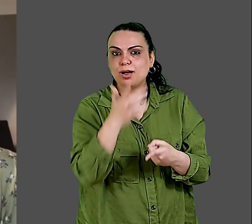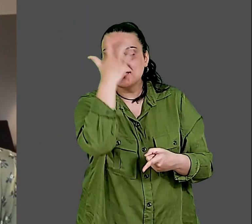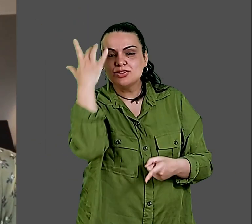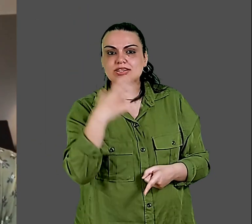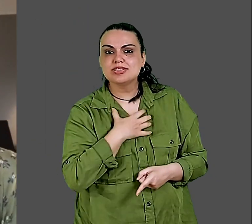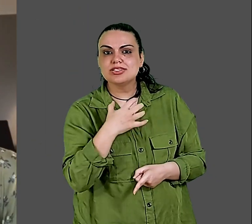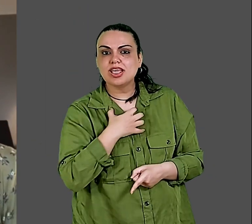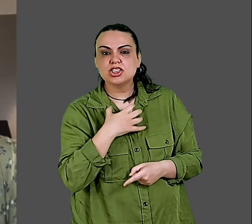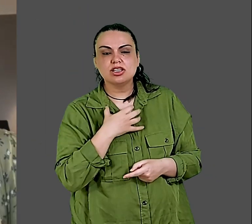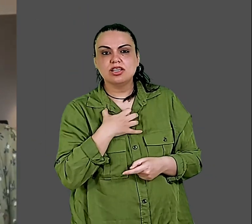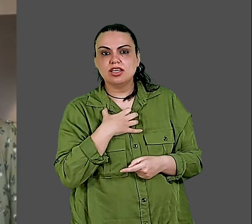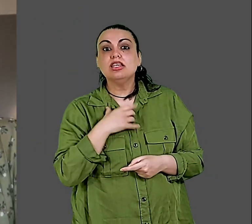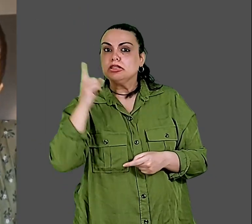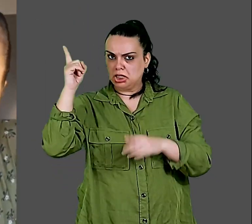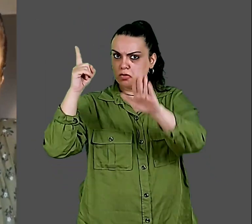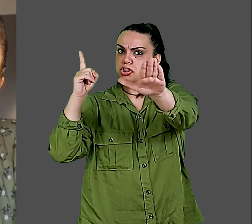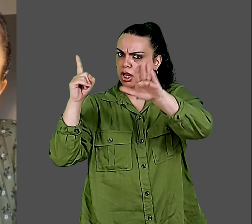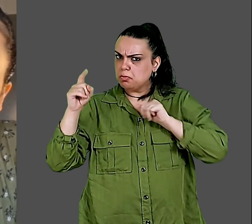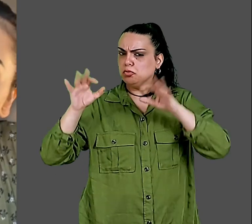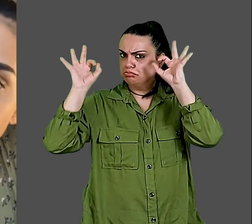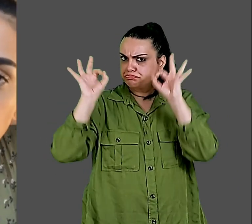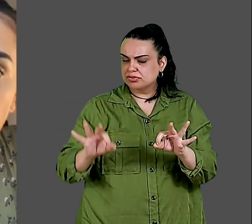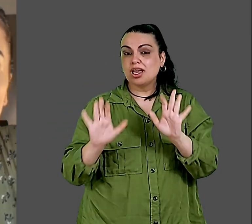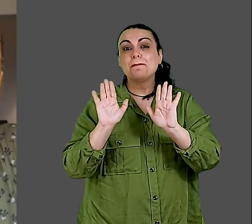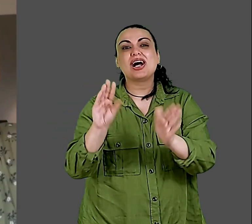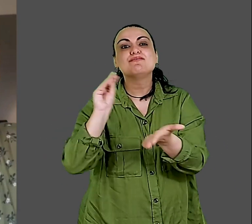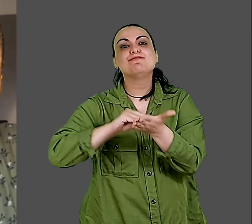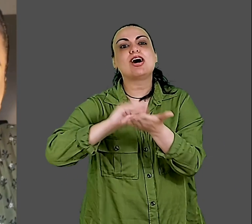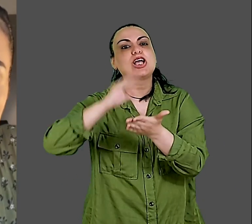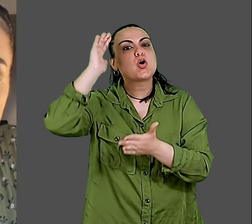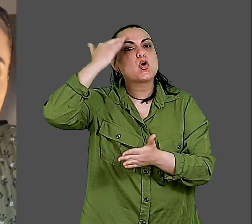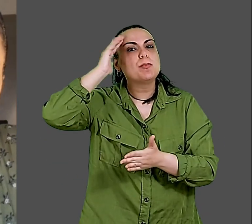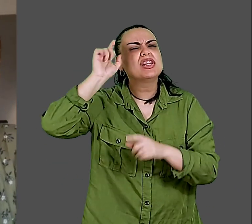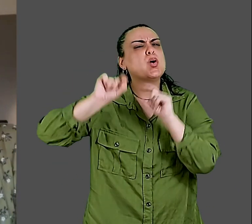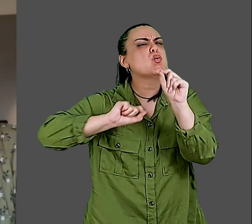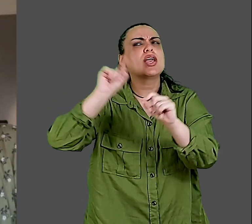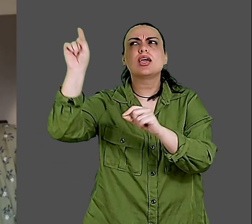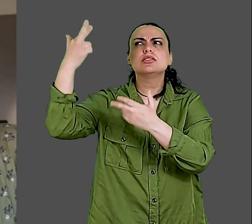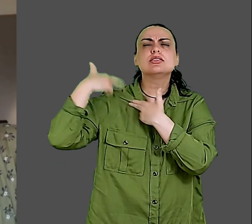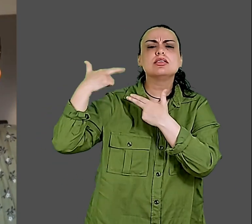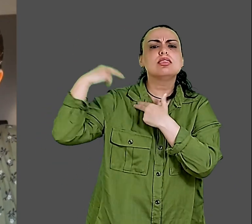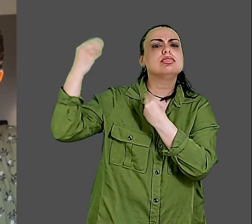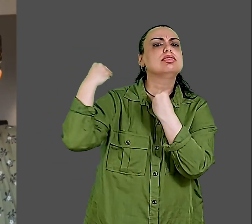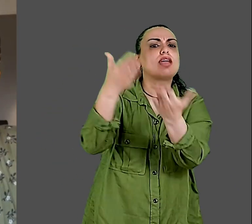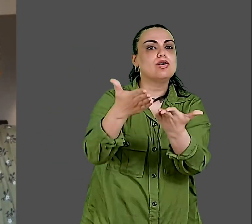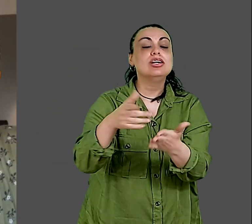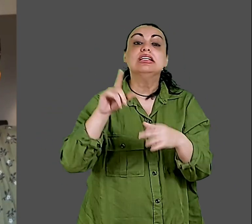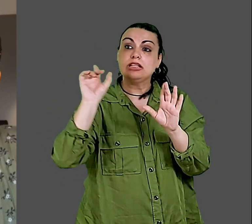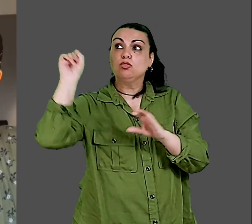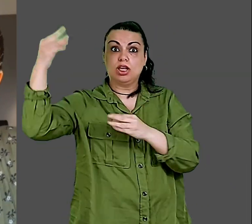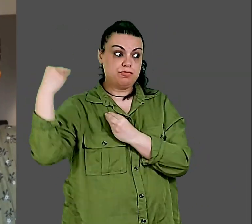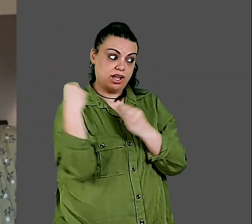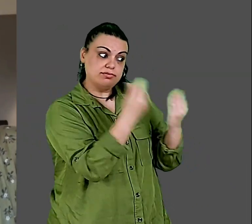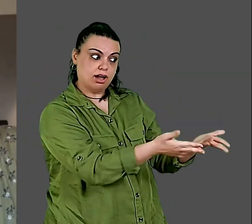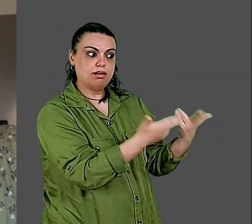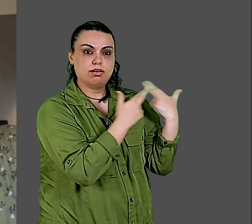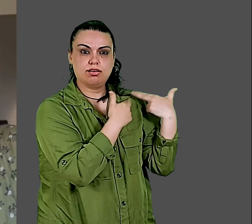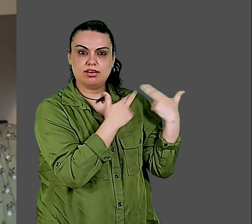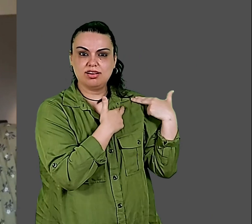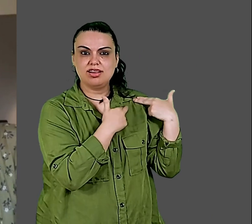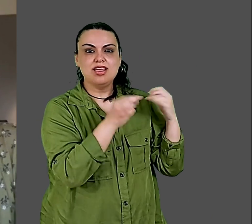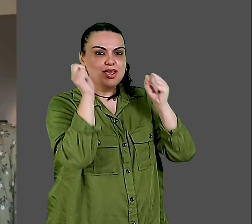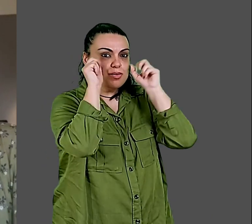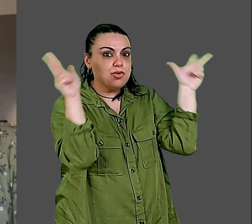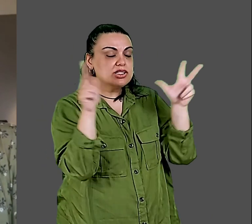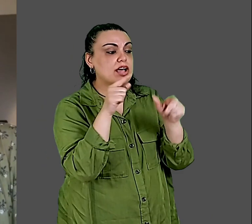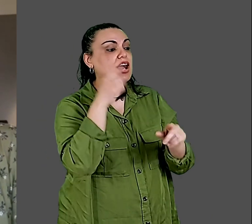pessoa normalmente se sente assim? Não é porque não foi chamado, é porque não tem compreensão da missão. Então o que Deus vai fazer agora? Vai dar a missão. Moisés